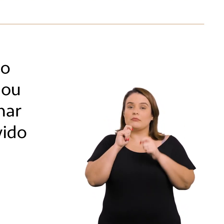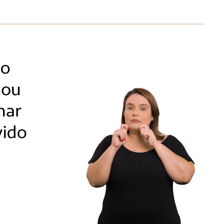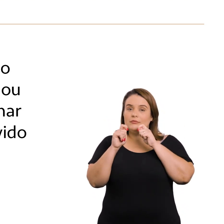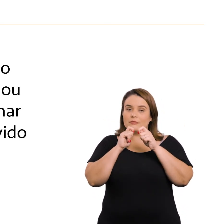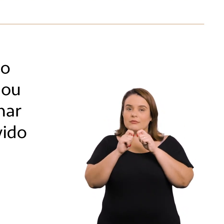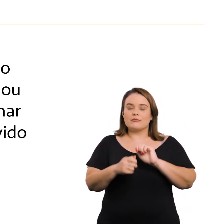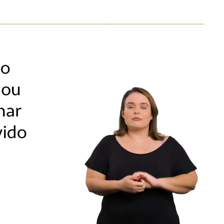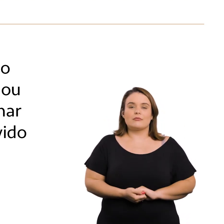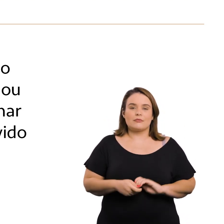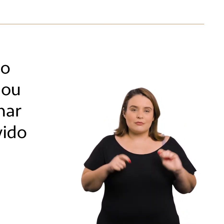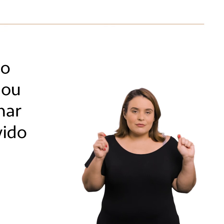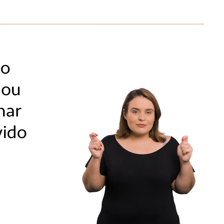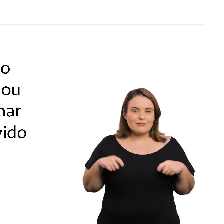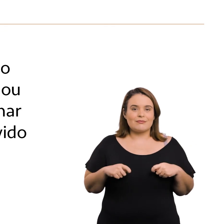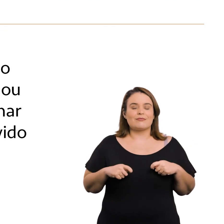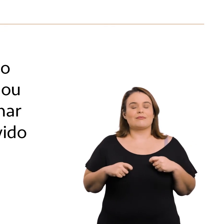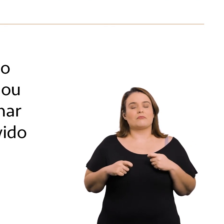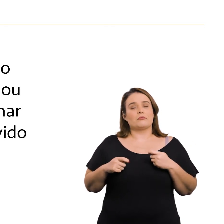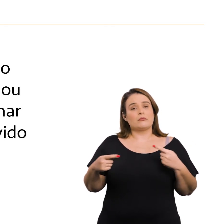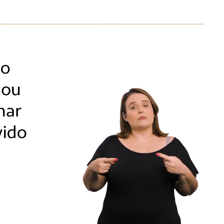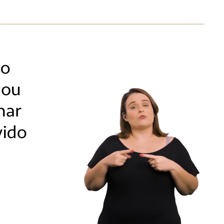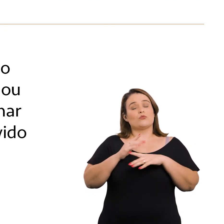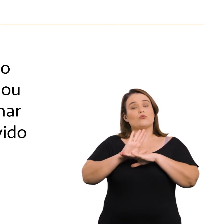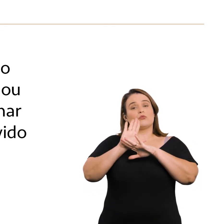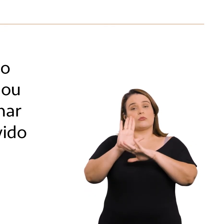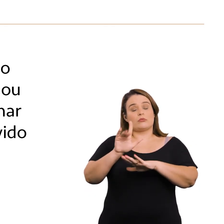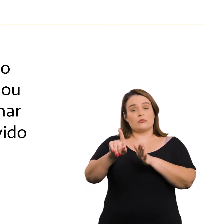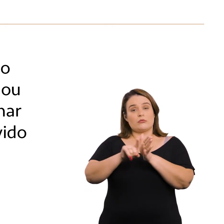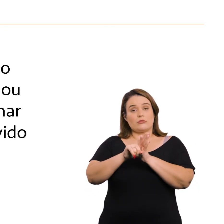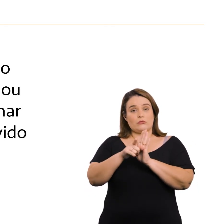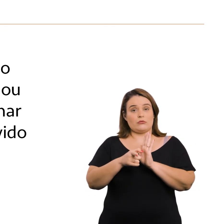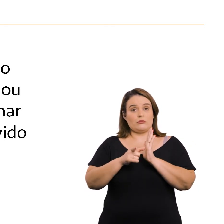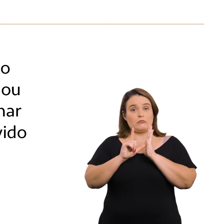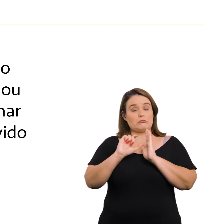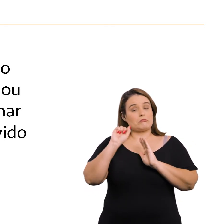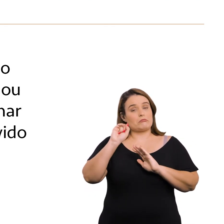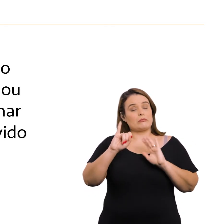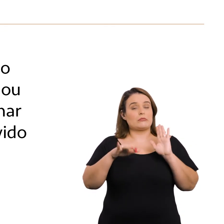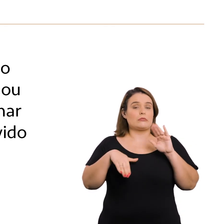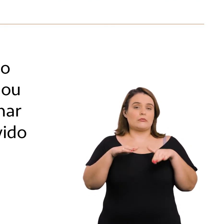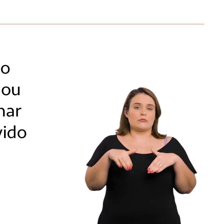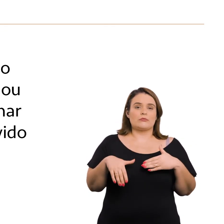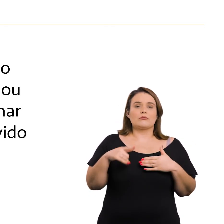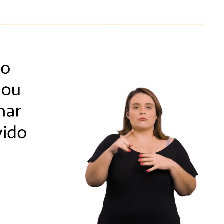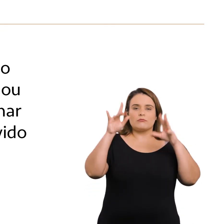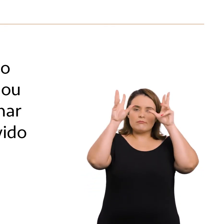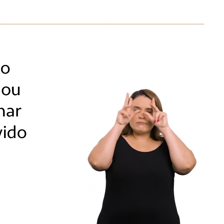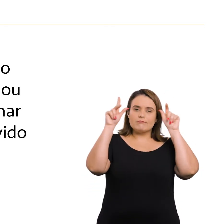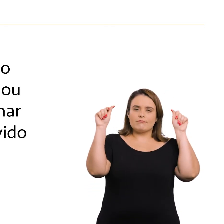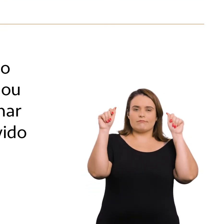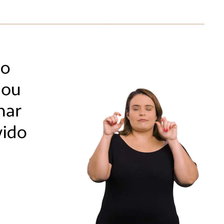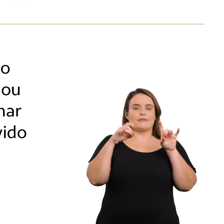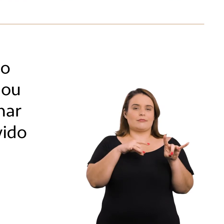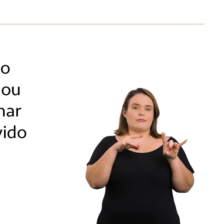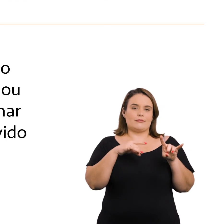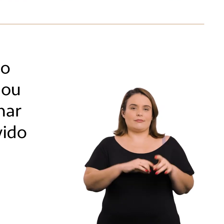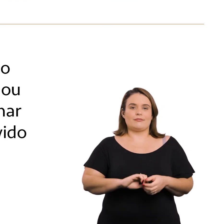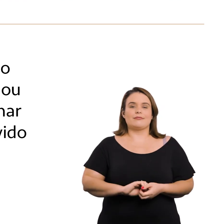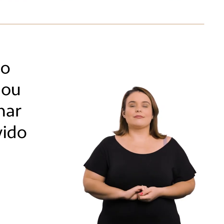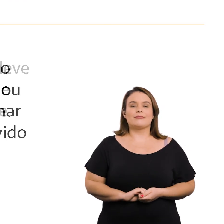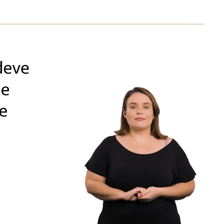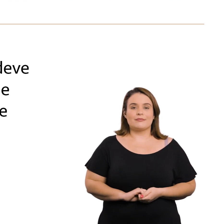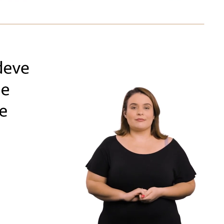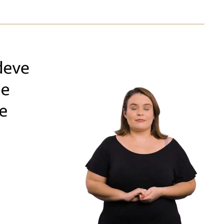ou entrevista, que pode funcionar como análise preliminar devido às possíveis distorções pela subjetividade da